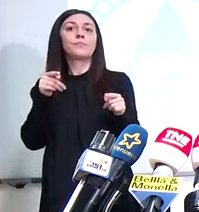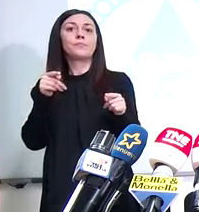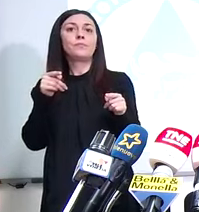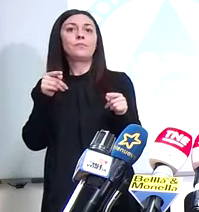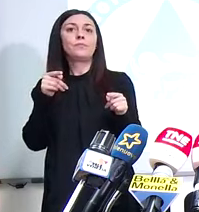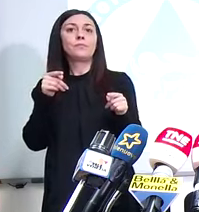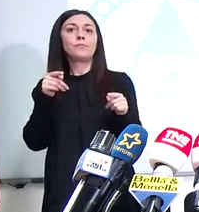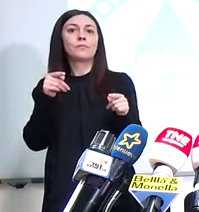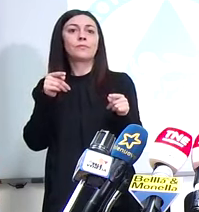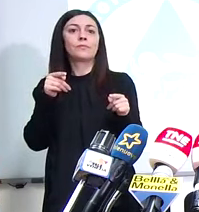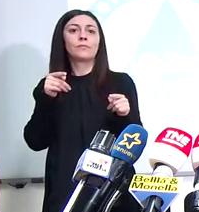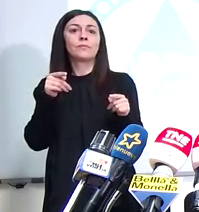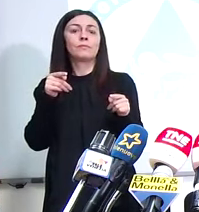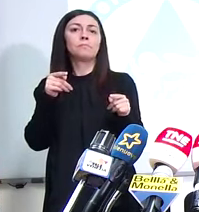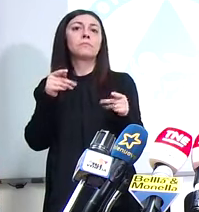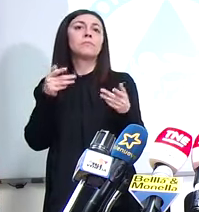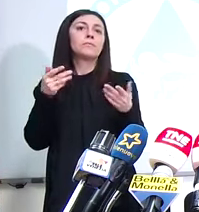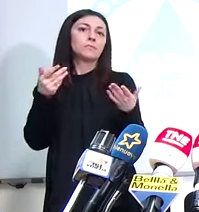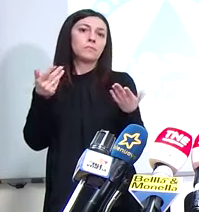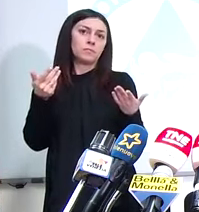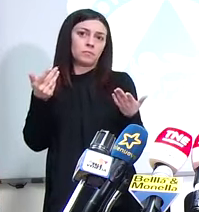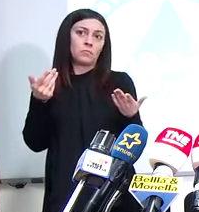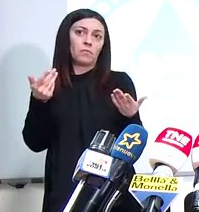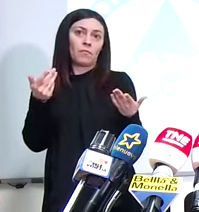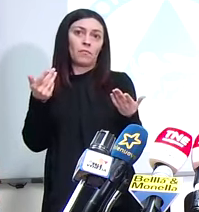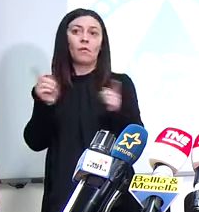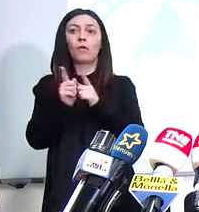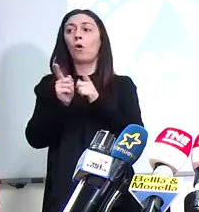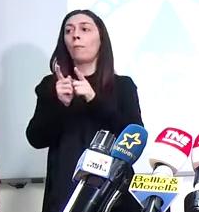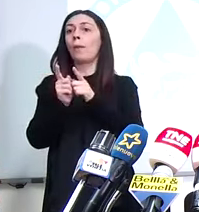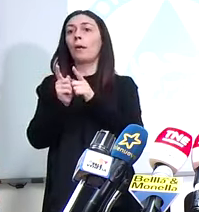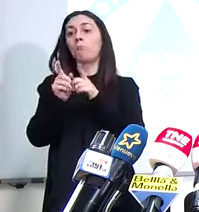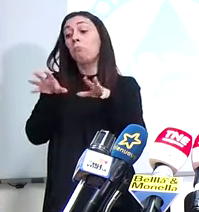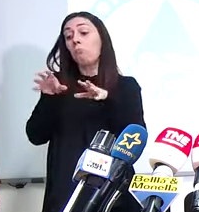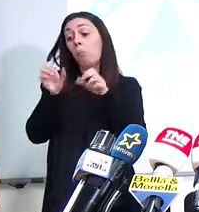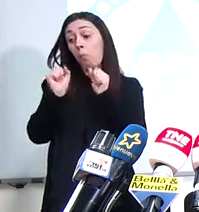che si tradurrà in una bozza del contratto